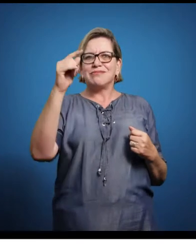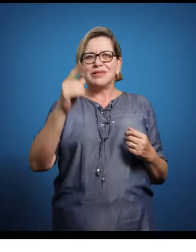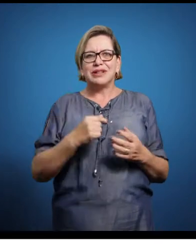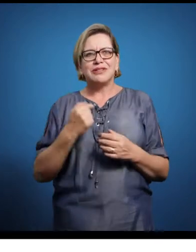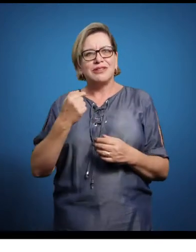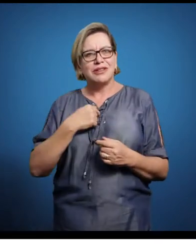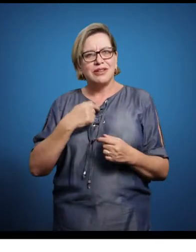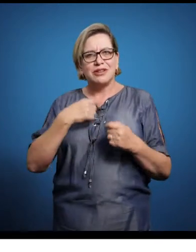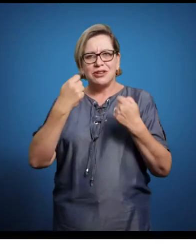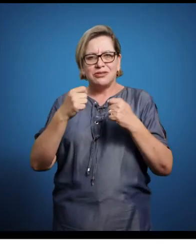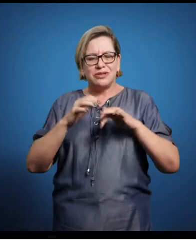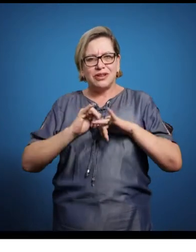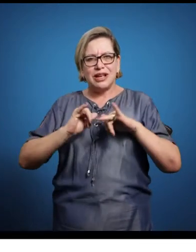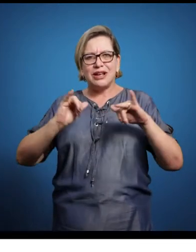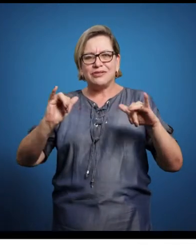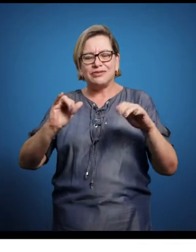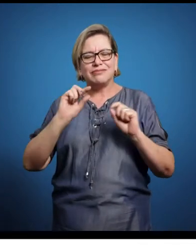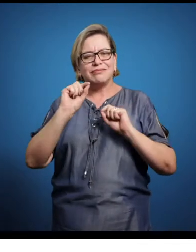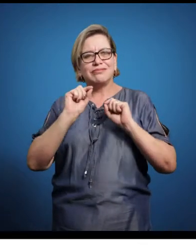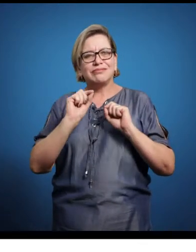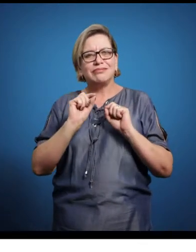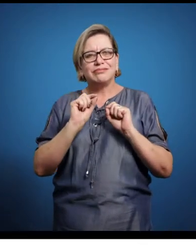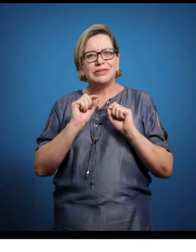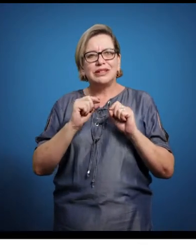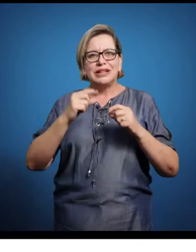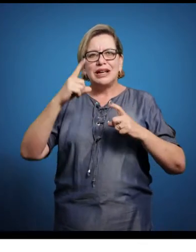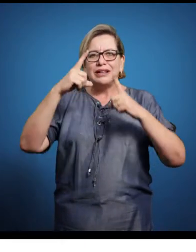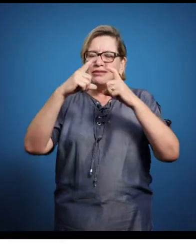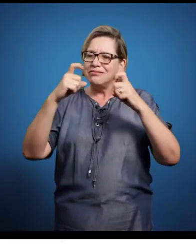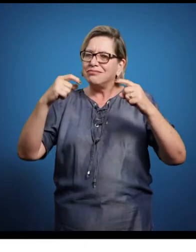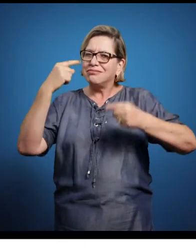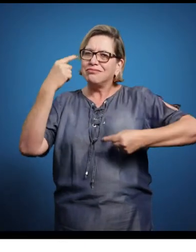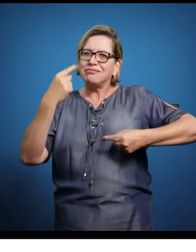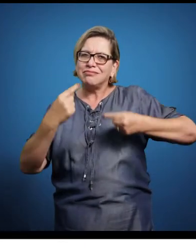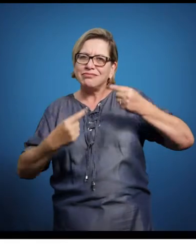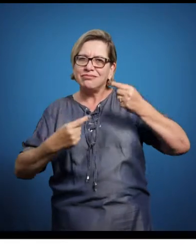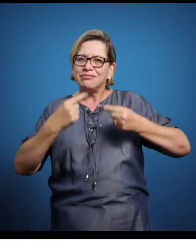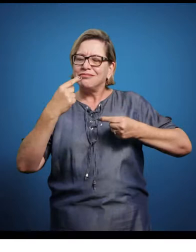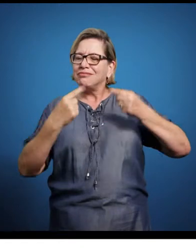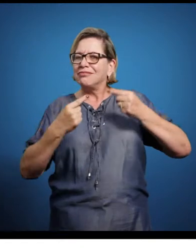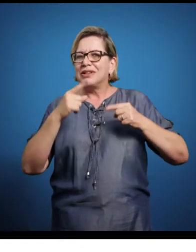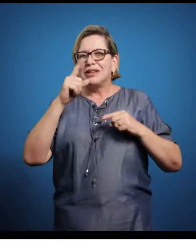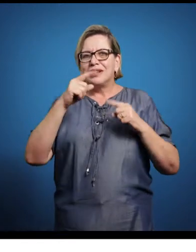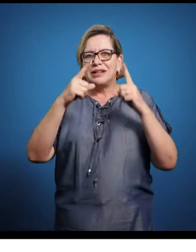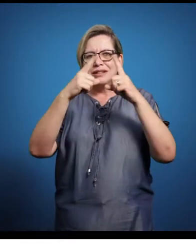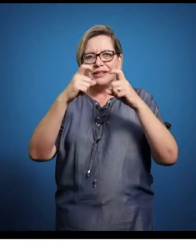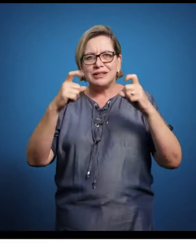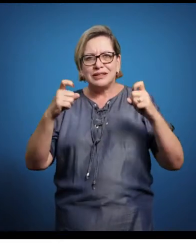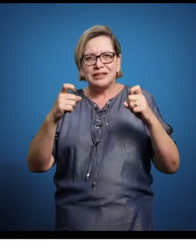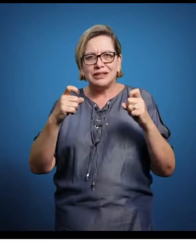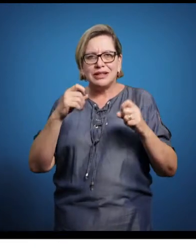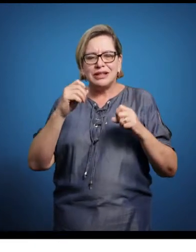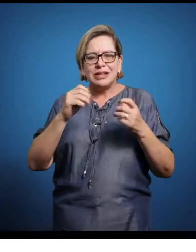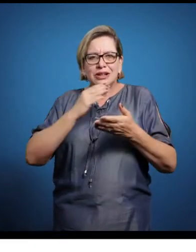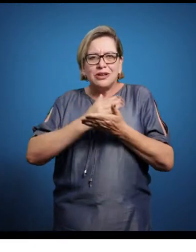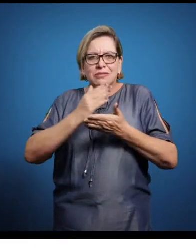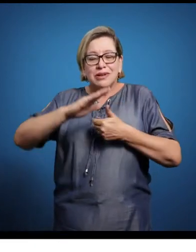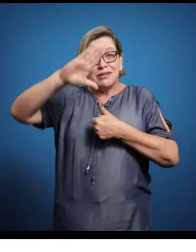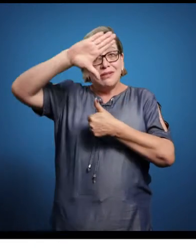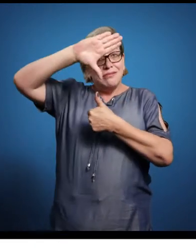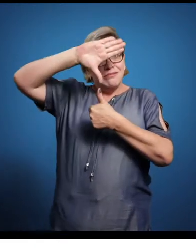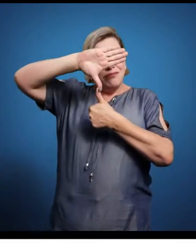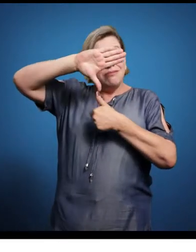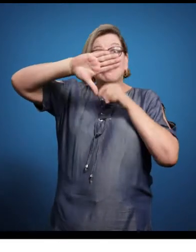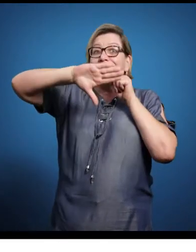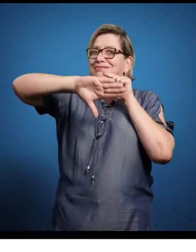preciso citar pra você que ciência política é uma ciência praticamente norte americana é a